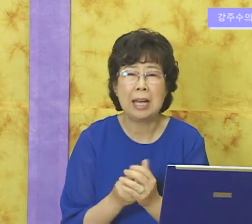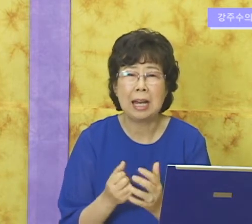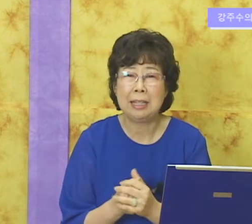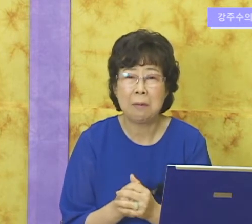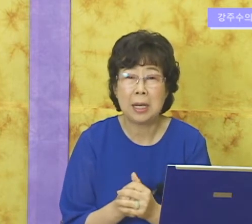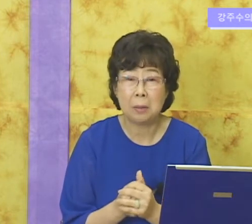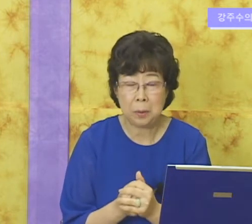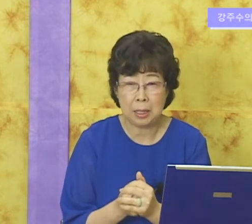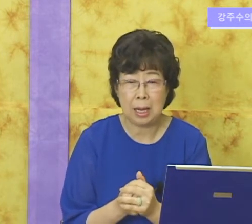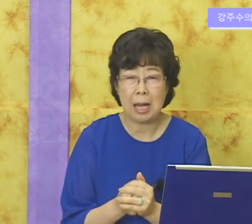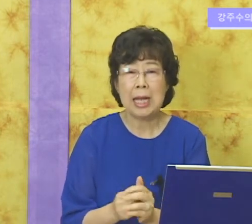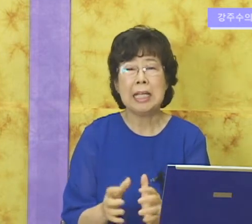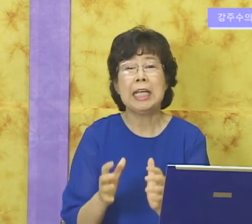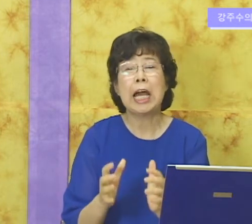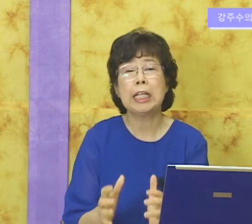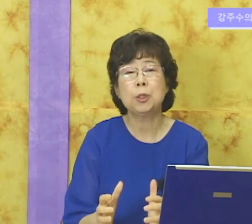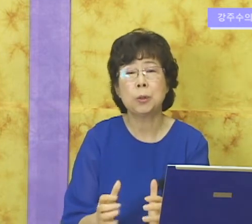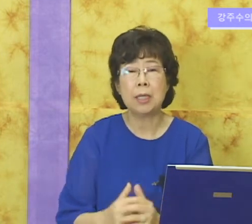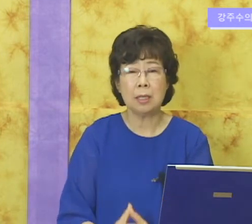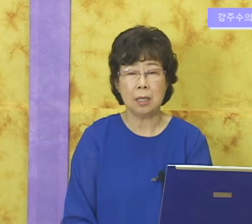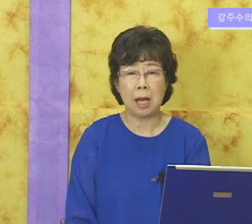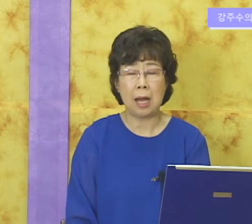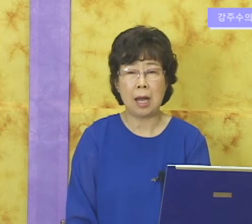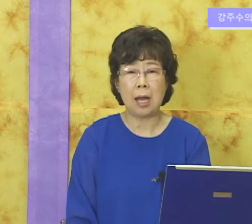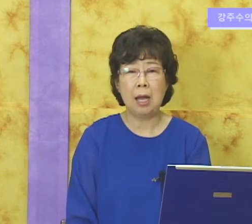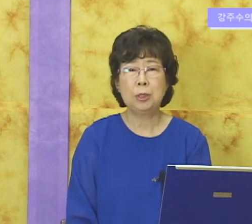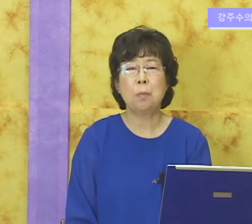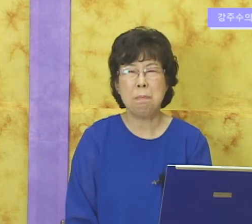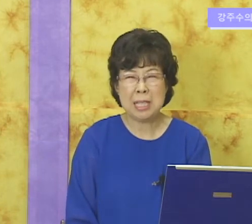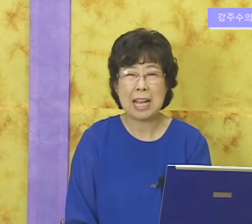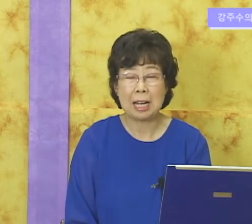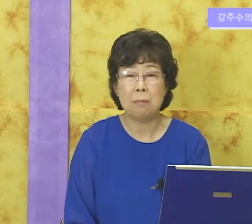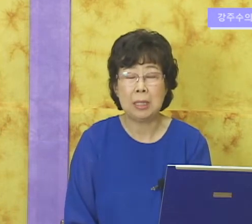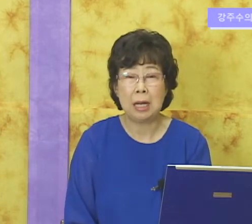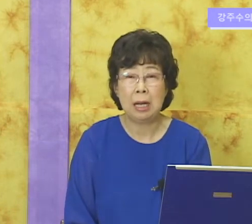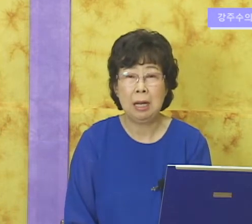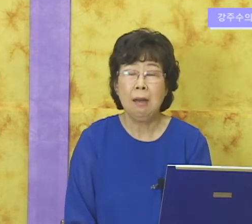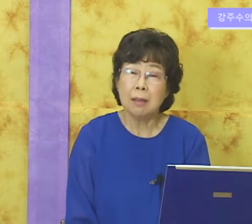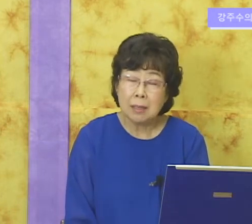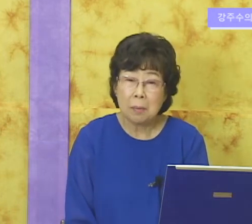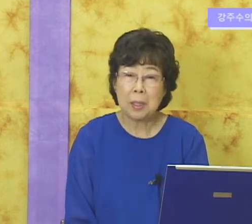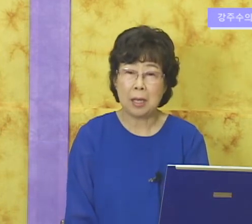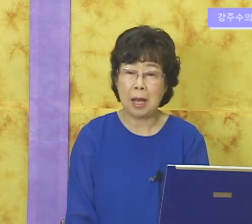이해가 안 되고 하다 보니까 이야기 소재거리가 좀 빈약합니다. 그러다 보니까